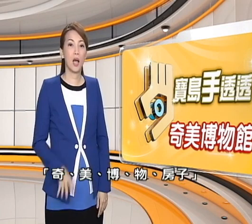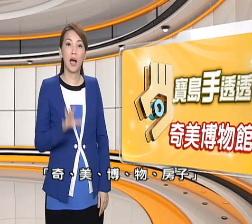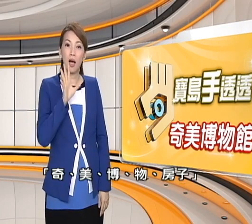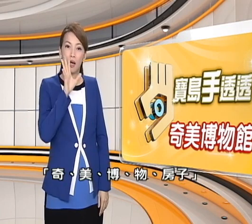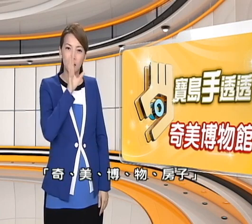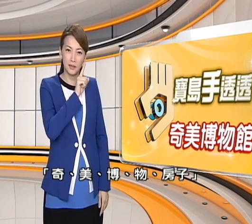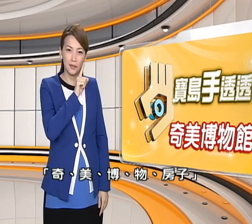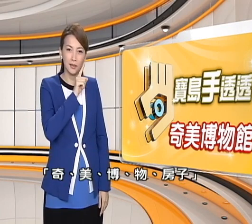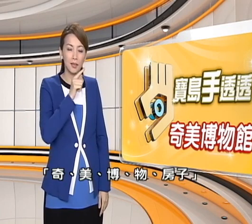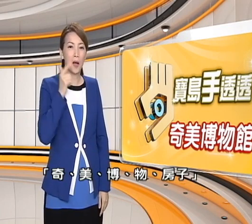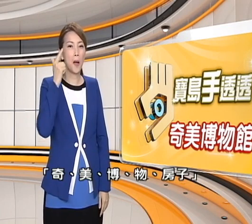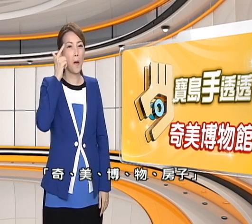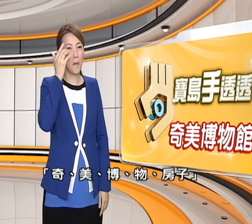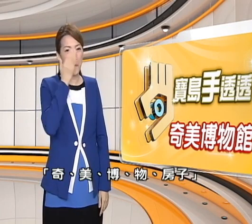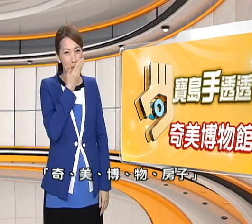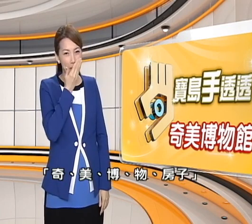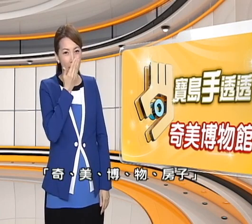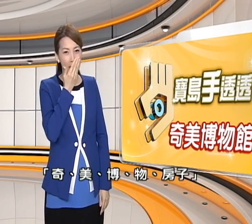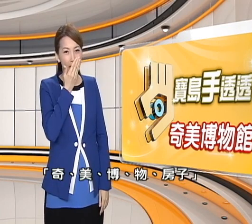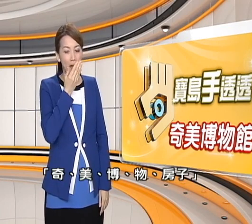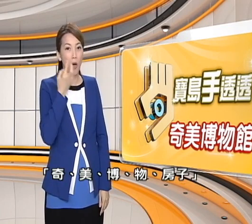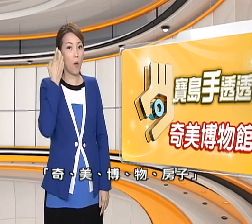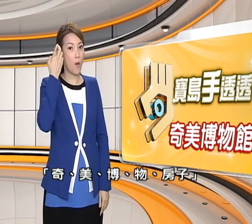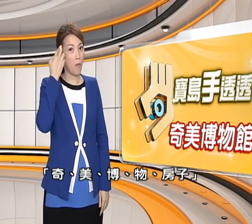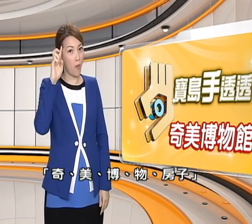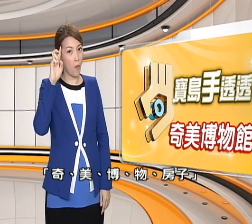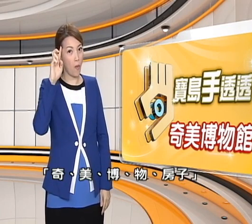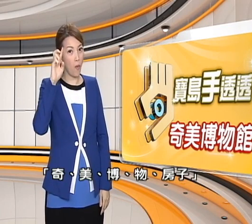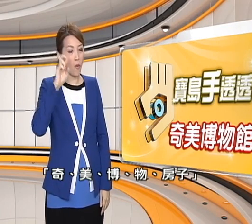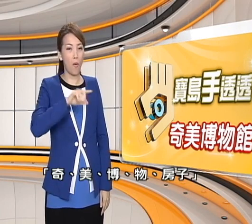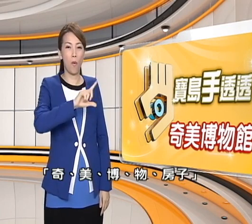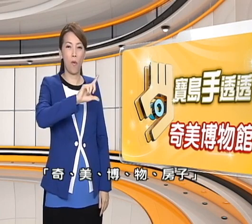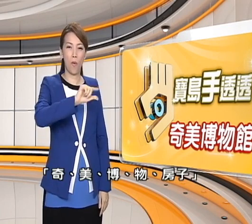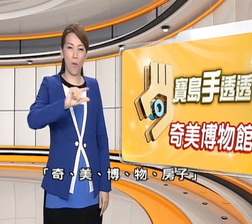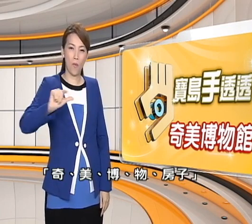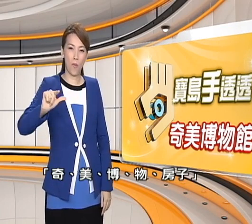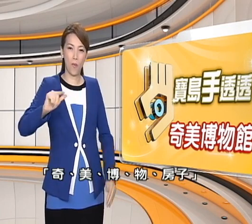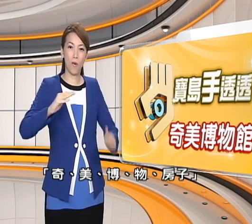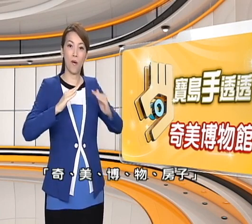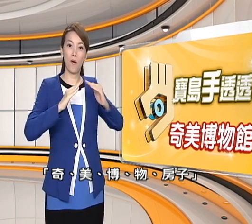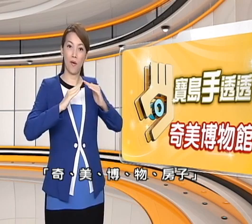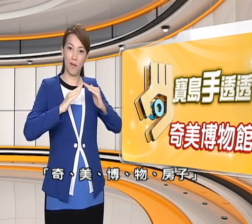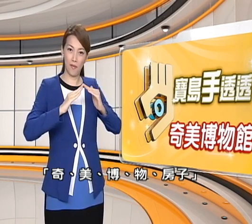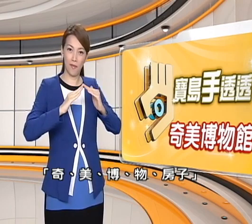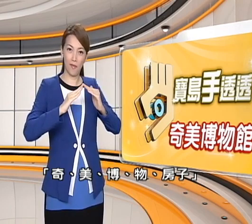奇美博物加上房子的首语